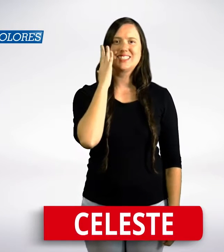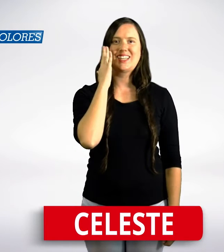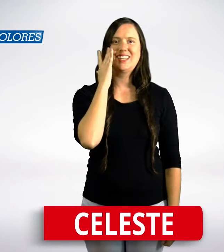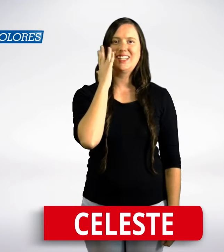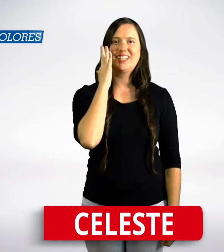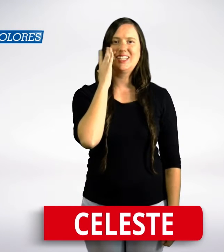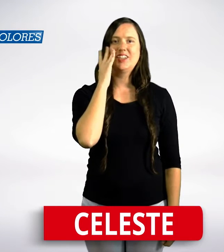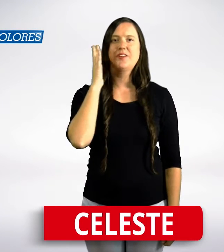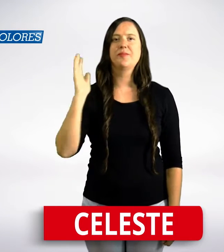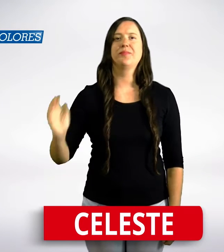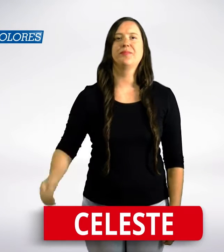Celeste.